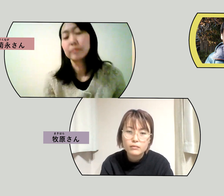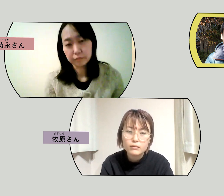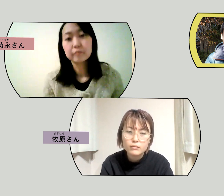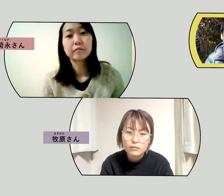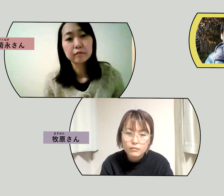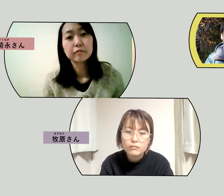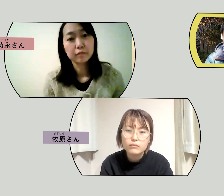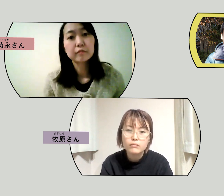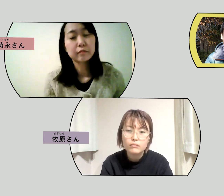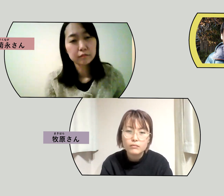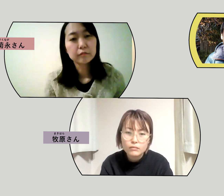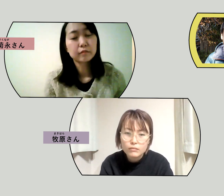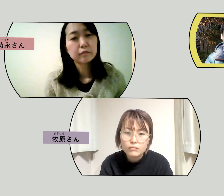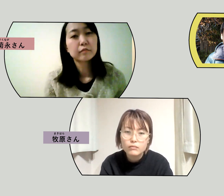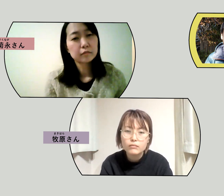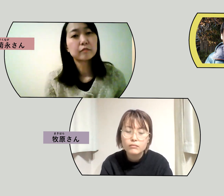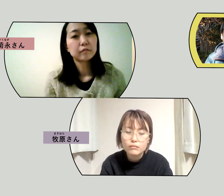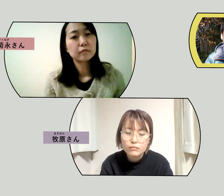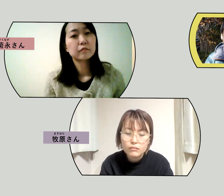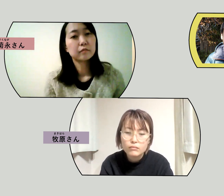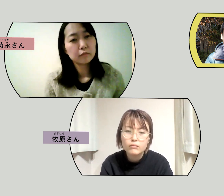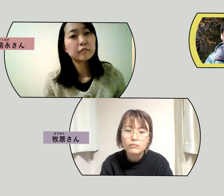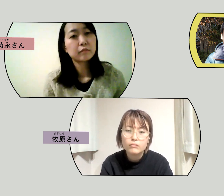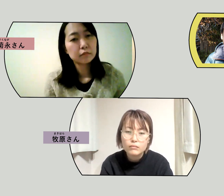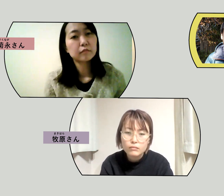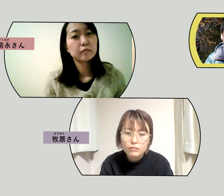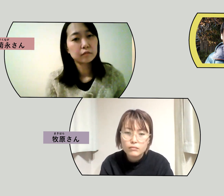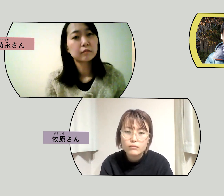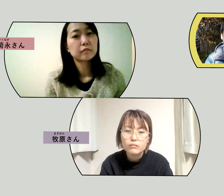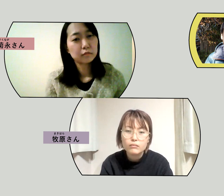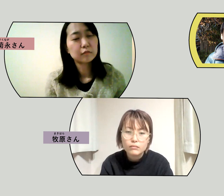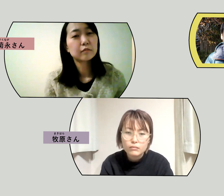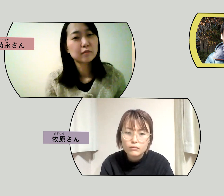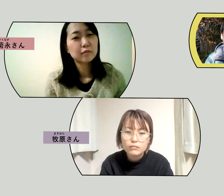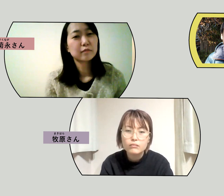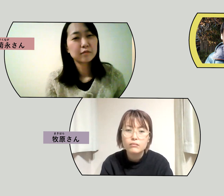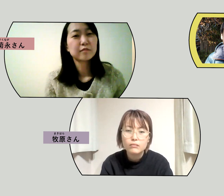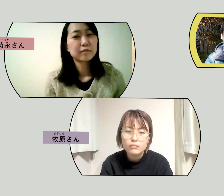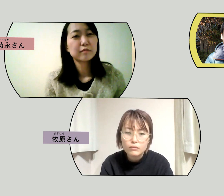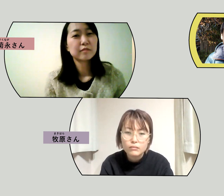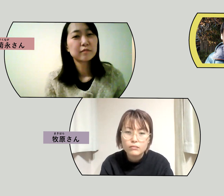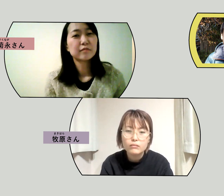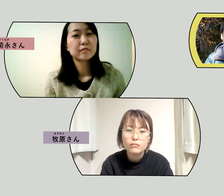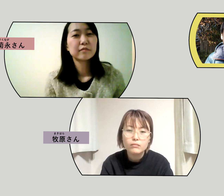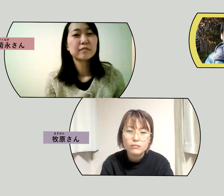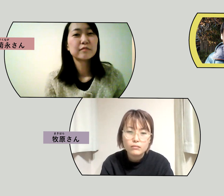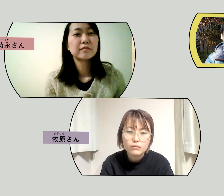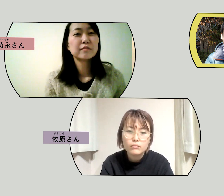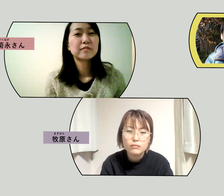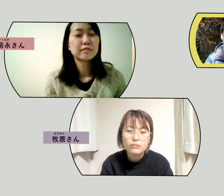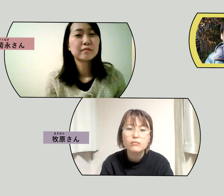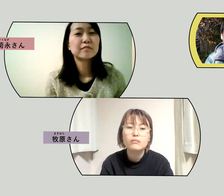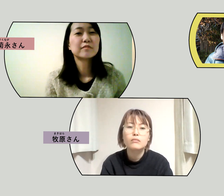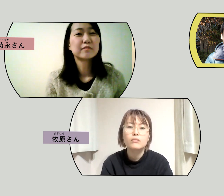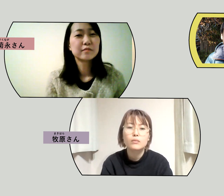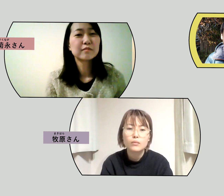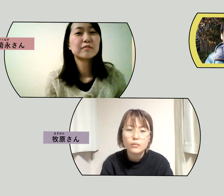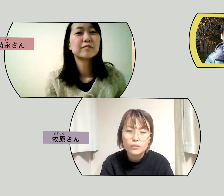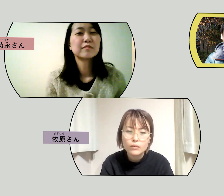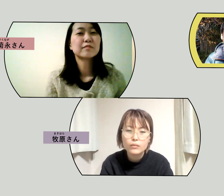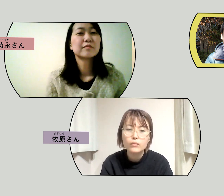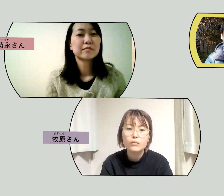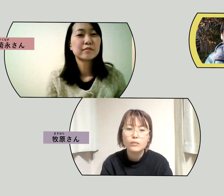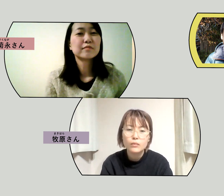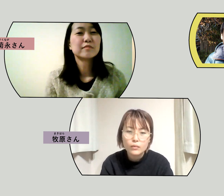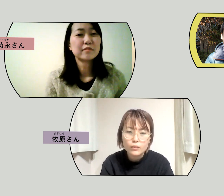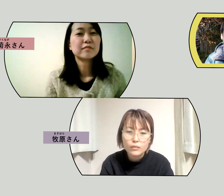思い浮かばないのですごく短く書くことが多いですあのよく小説を読むとなんか尖った顎の